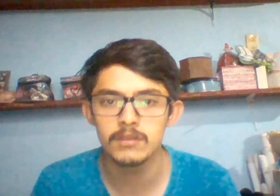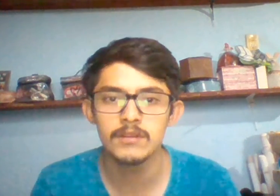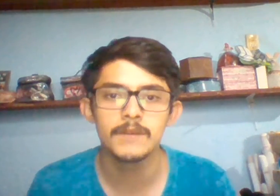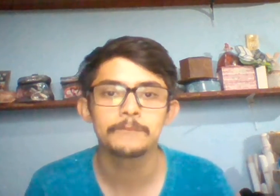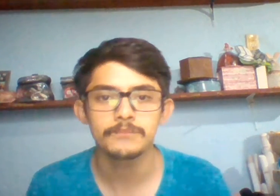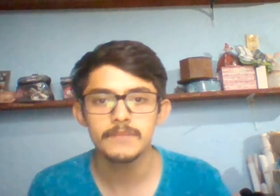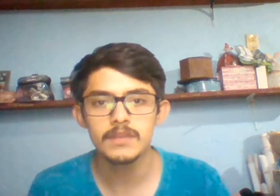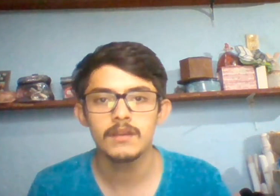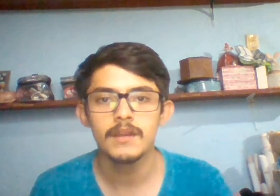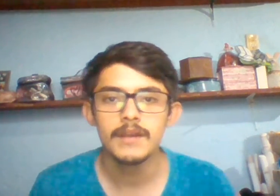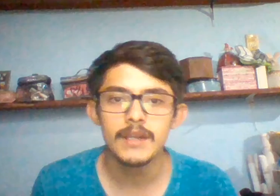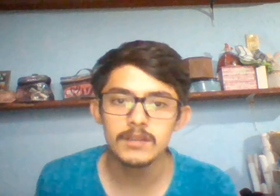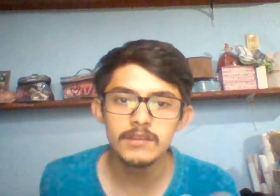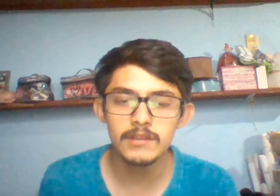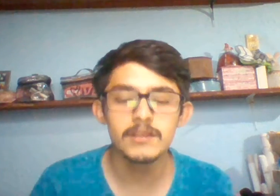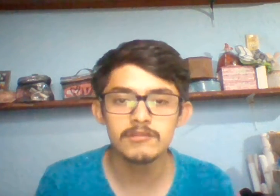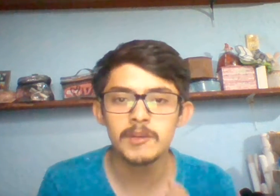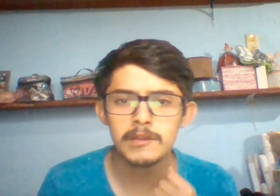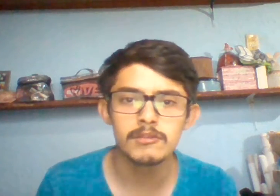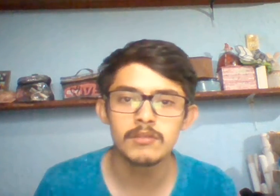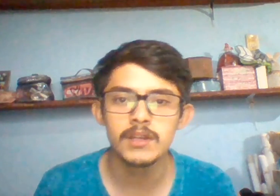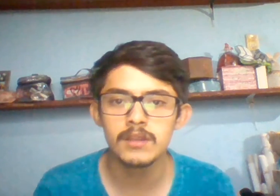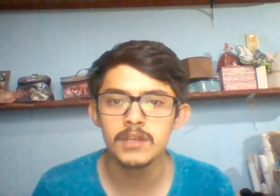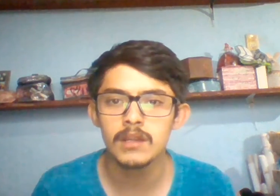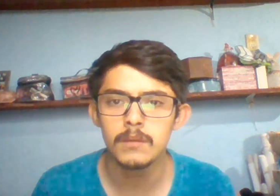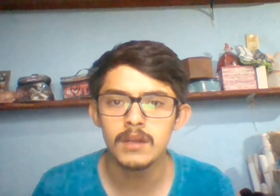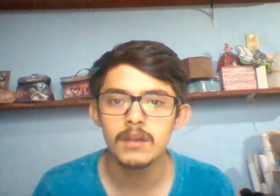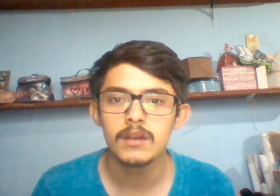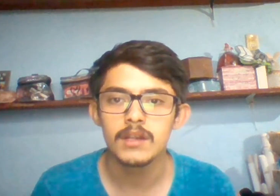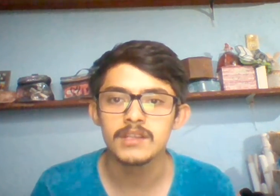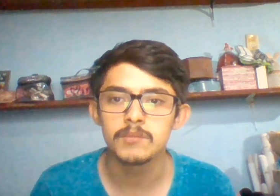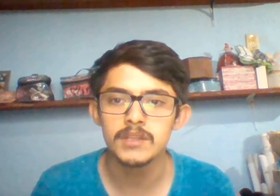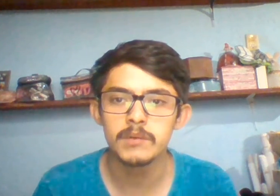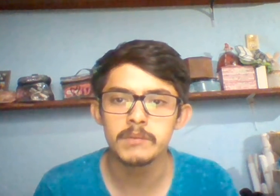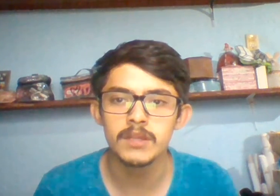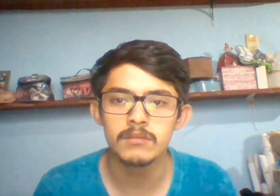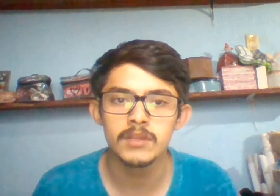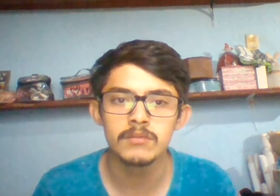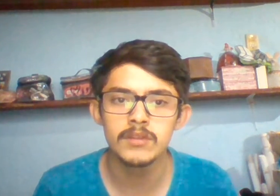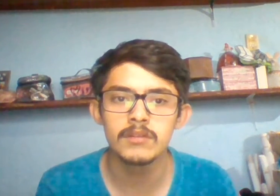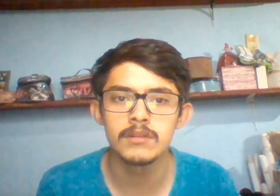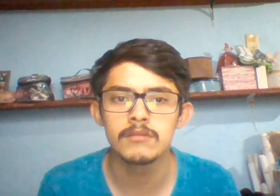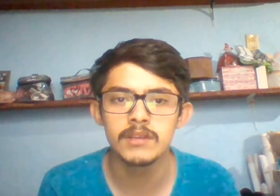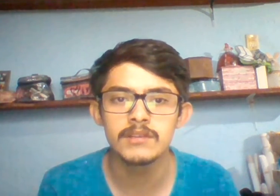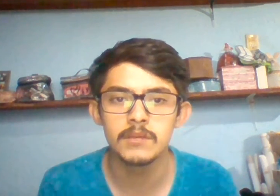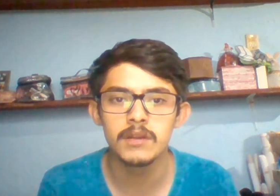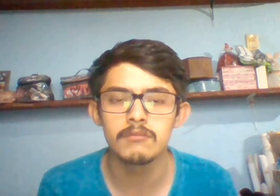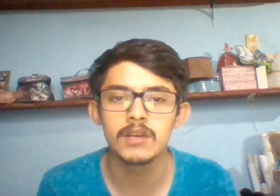motorreductores. Entonces este concepto surge de una leva que transmite movimiento en un disco en el cual describe una